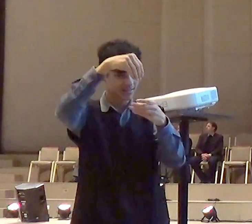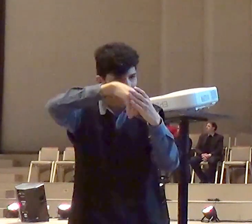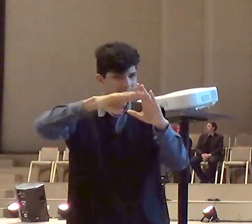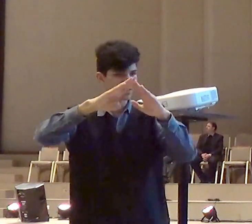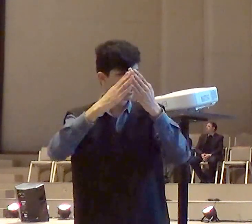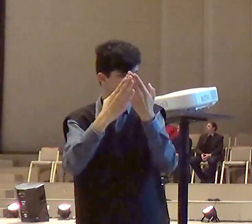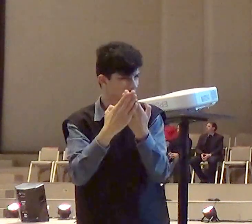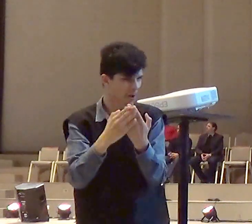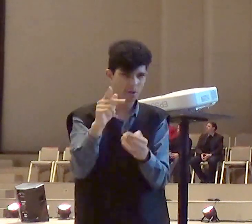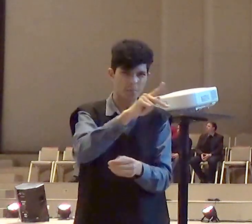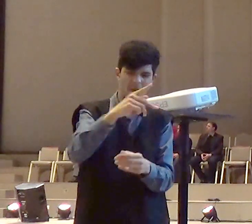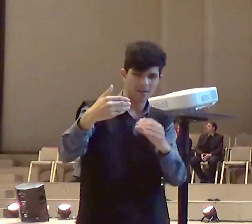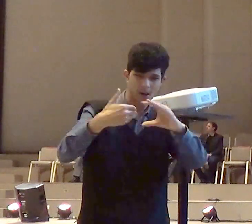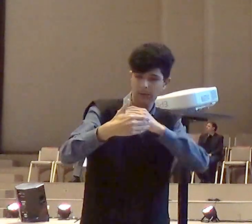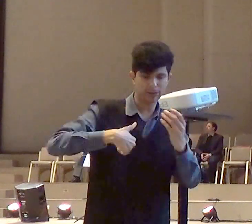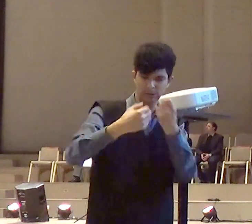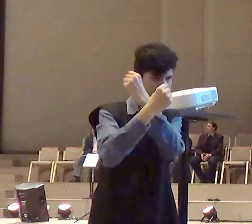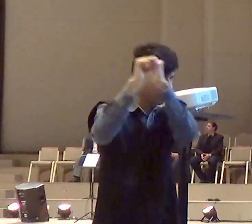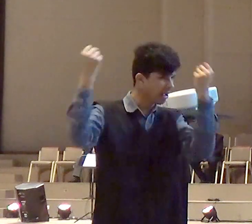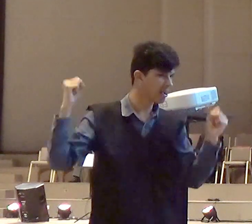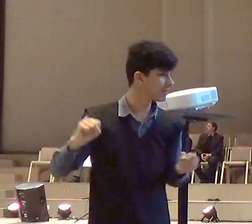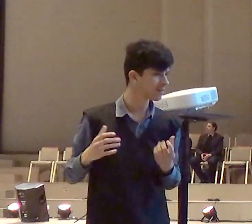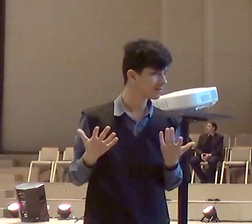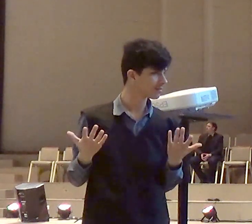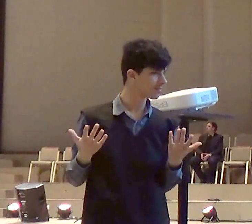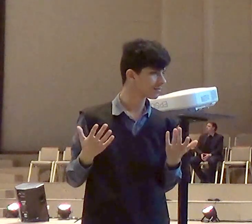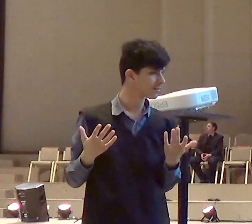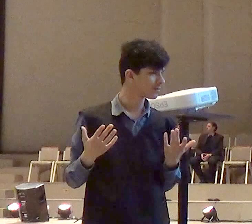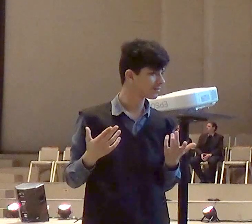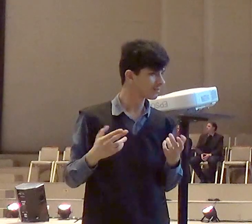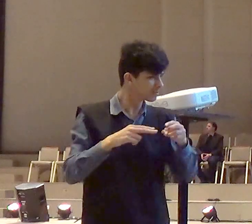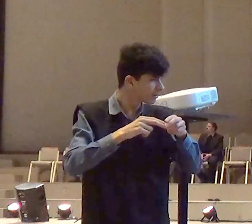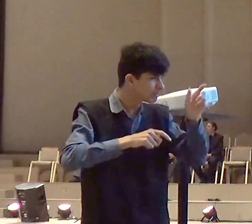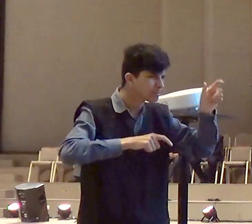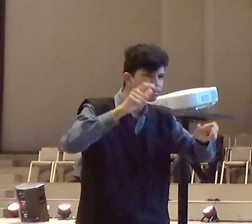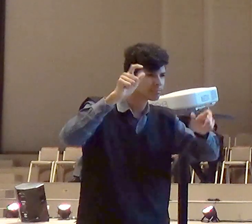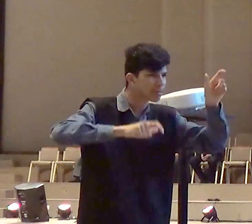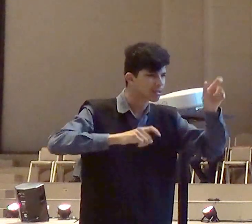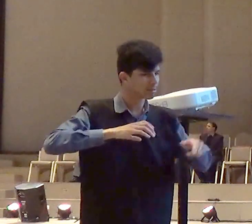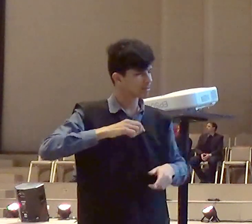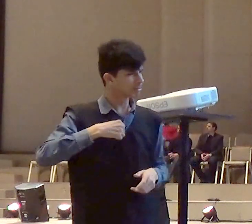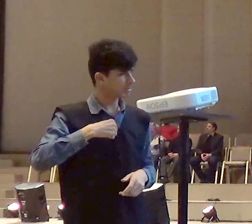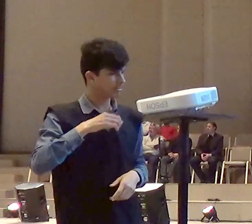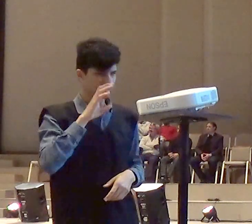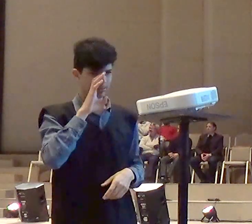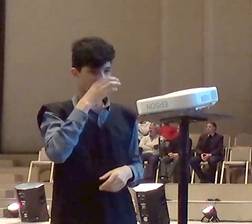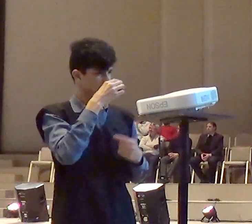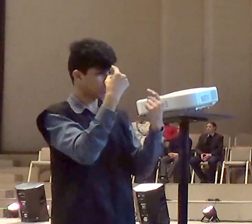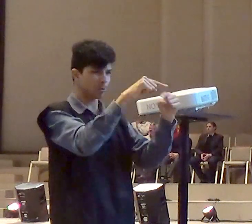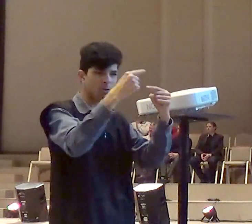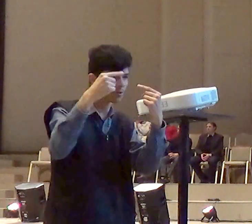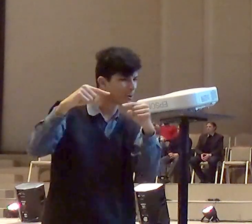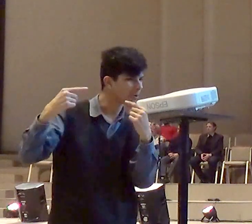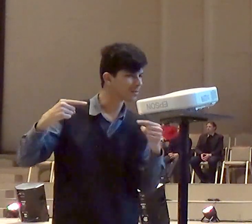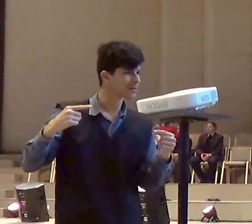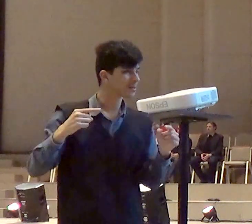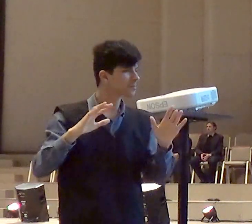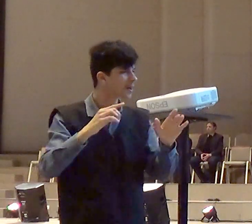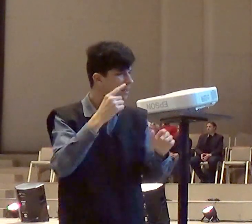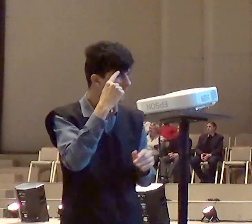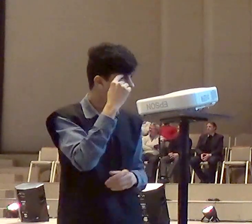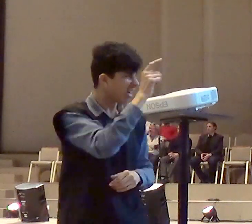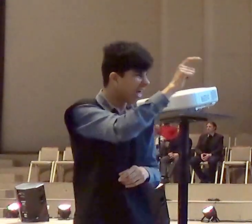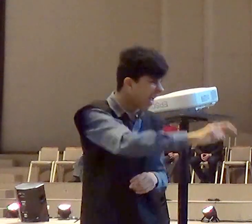vai se revelar contra todo mundo porque eles são expressões de autoridade E na verdade a gente está refletindo a nossa grande